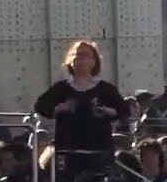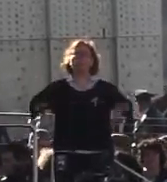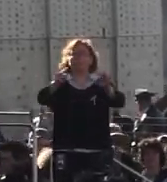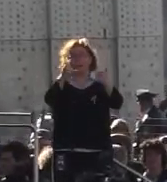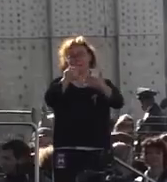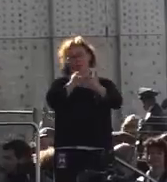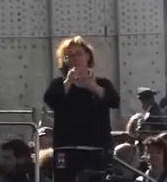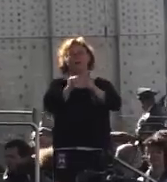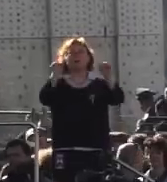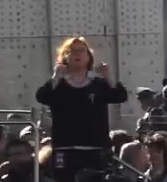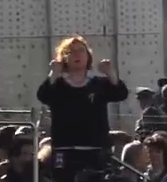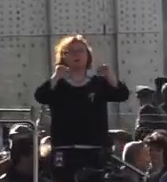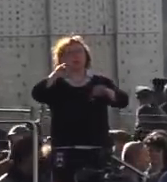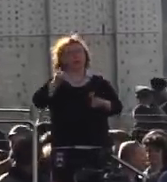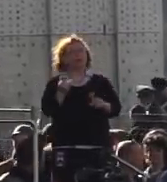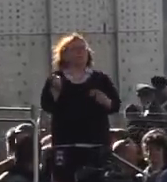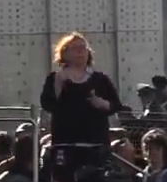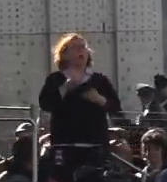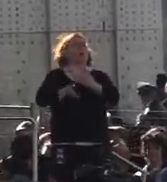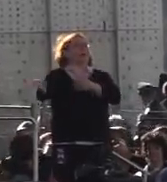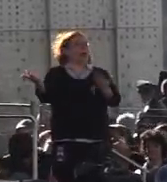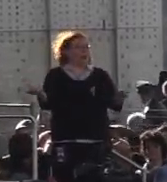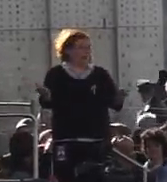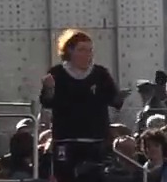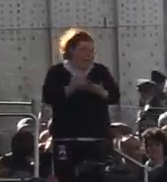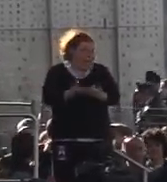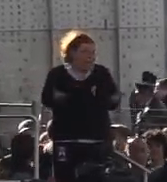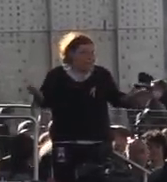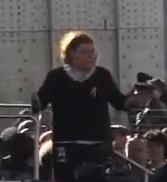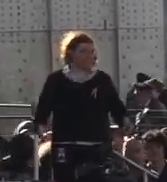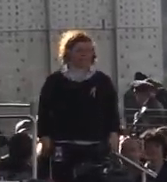Magyarországon most már a köztársaság is csak egy alternatíva, nem?